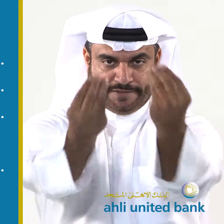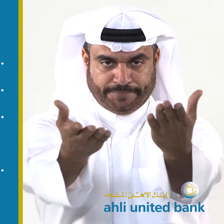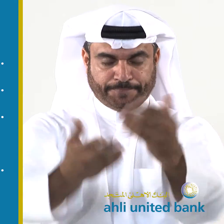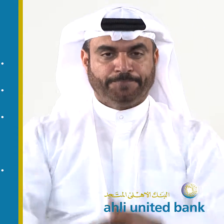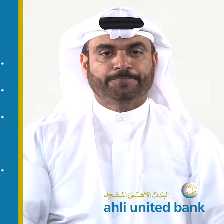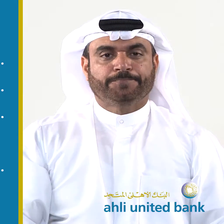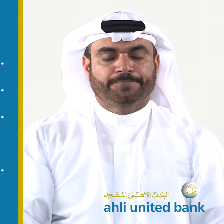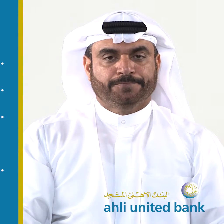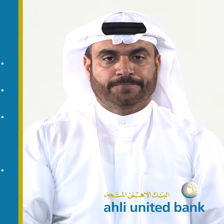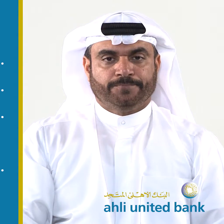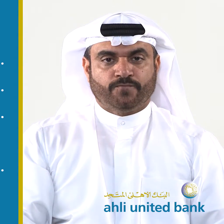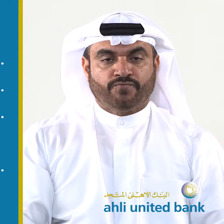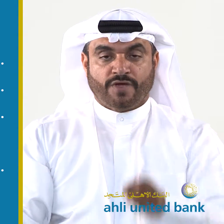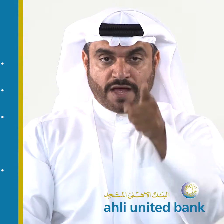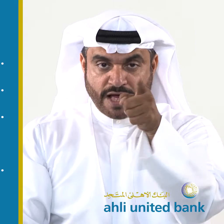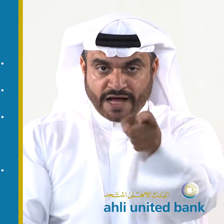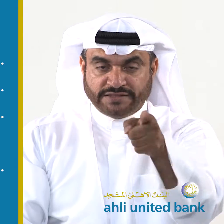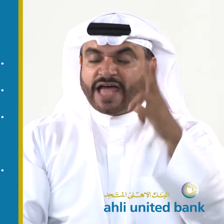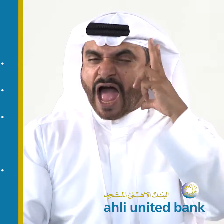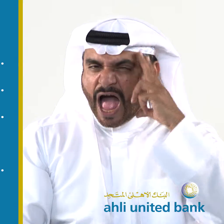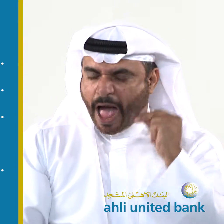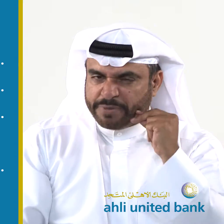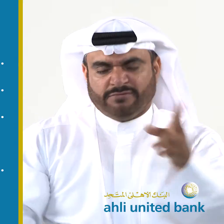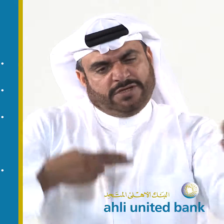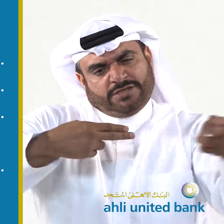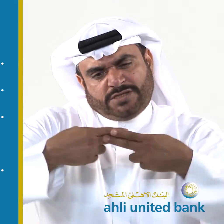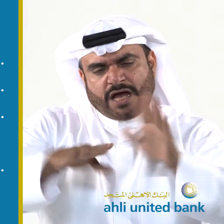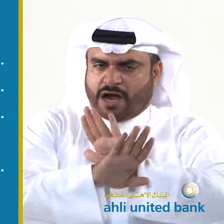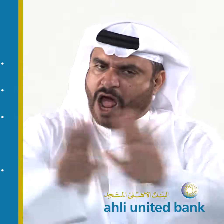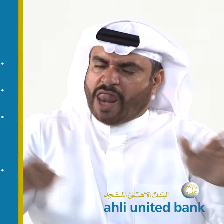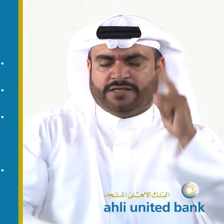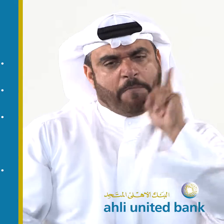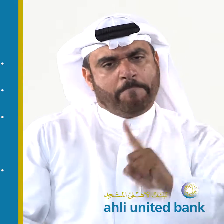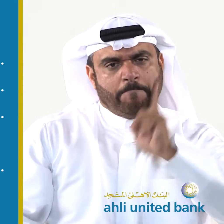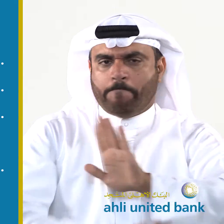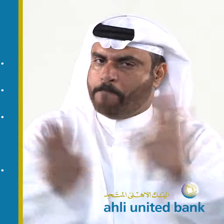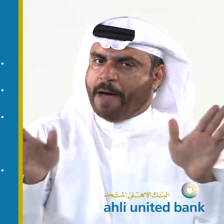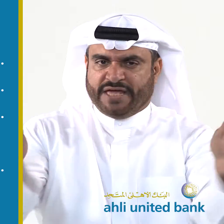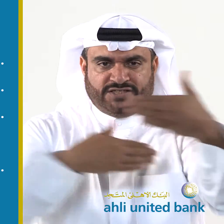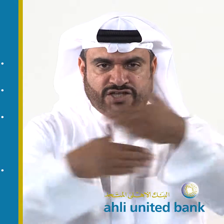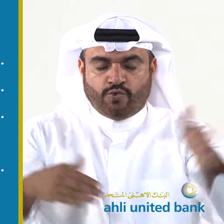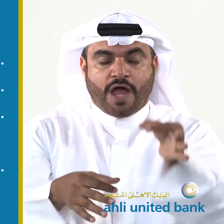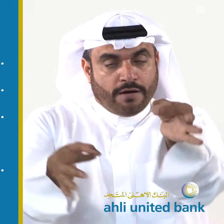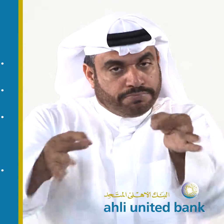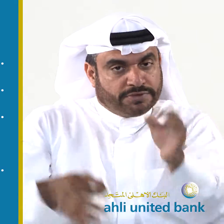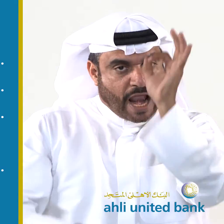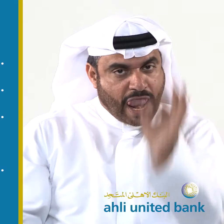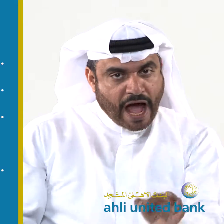دينار. في حال الرغبة بإنهاء عقد إيجار الصندوق، يلتزم العميل